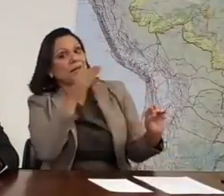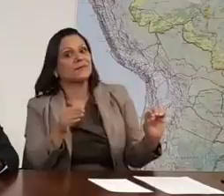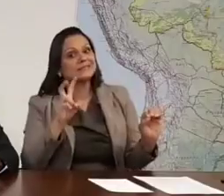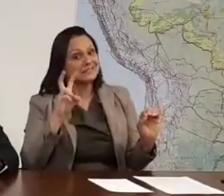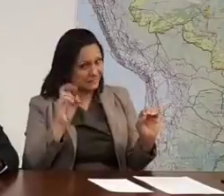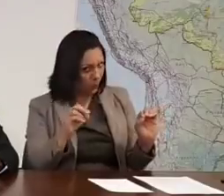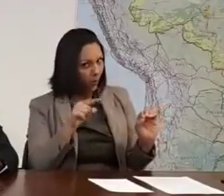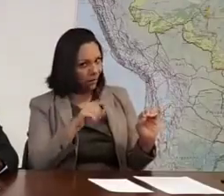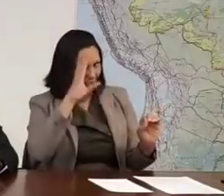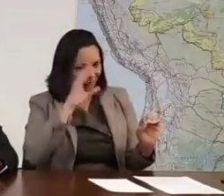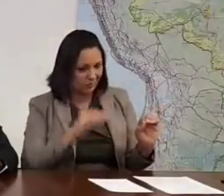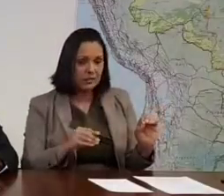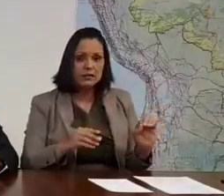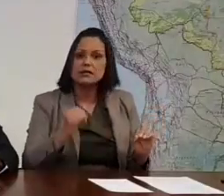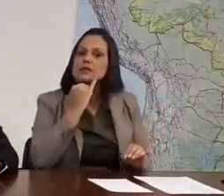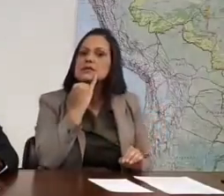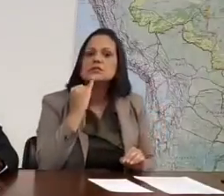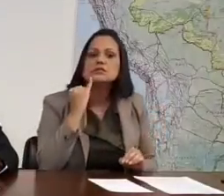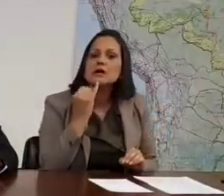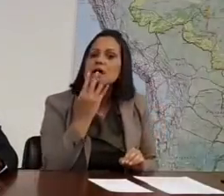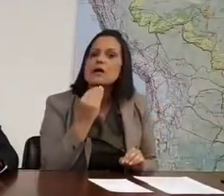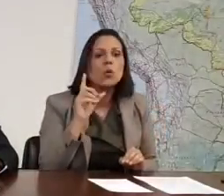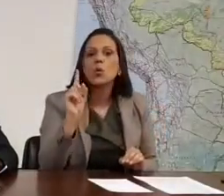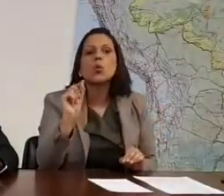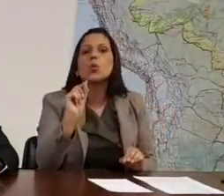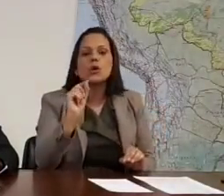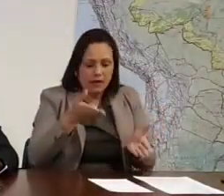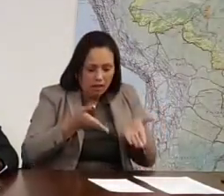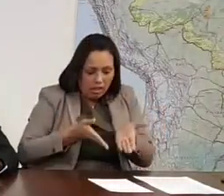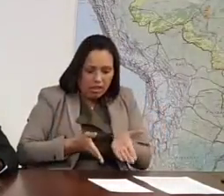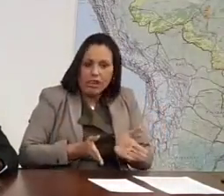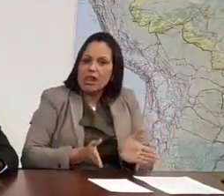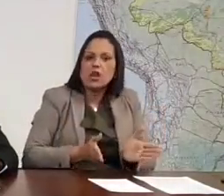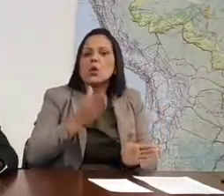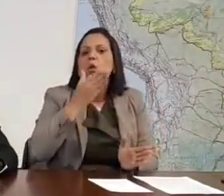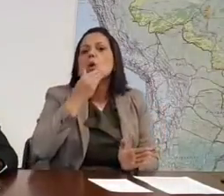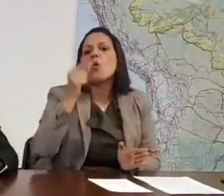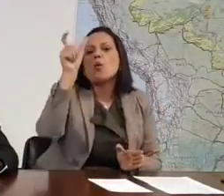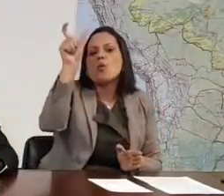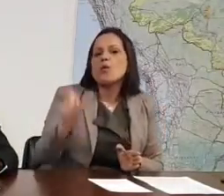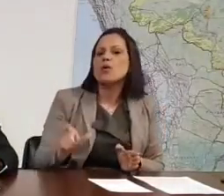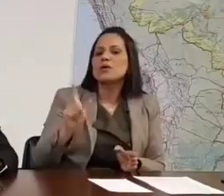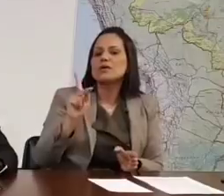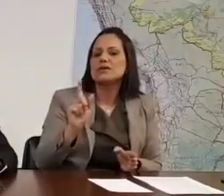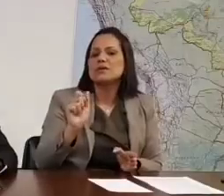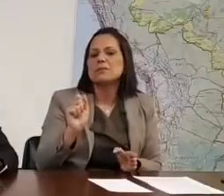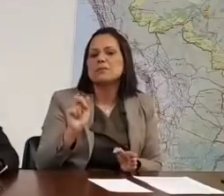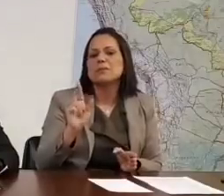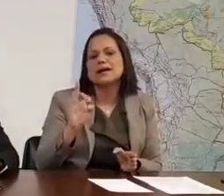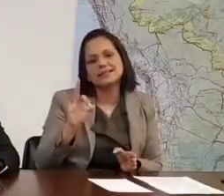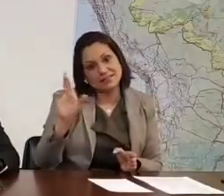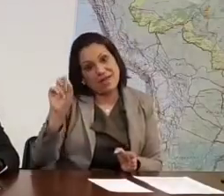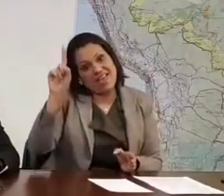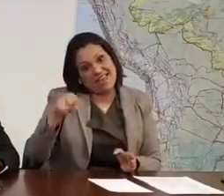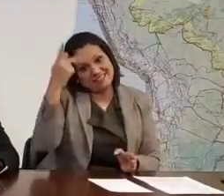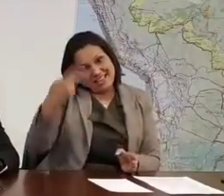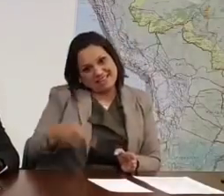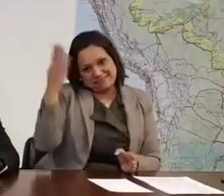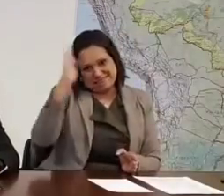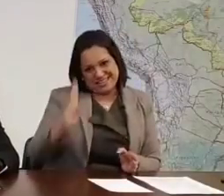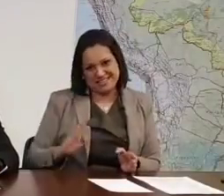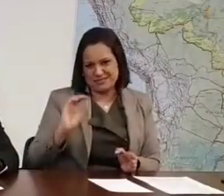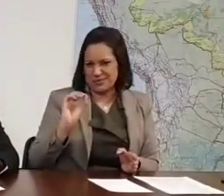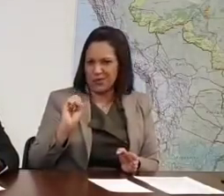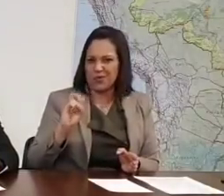que é a parteira. Israel veio ao mundo pelas mãos de um parteiro. Quem é? Oswald Aranha. Tá certo,